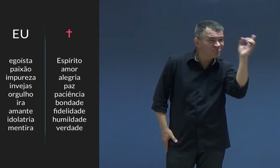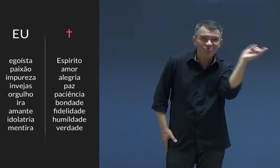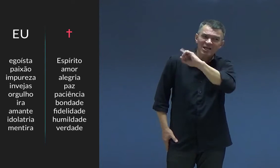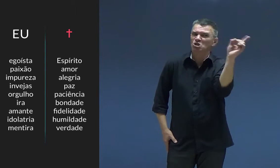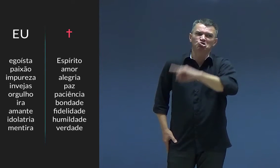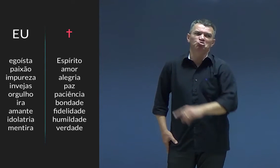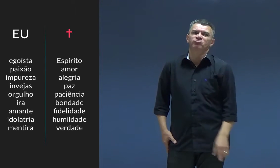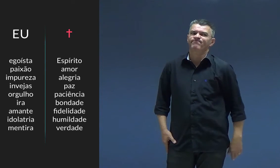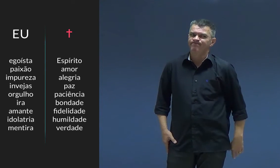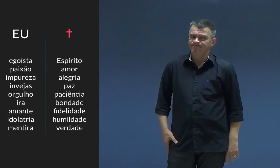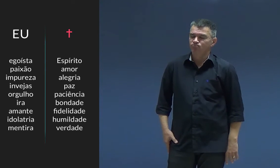E não é fácil, gente.